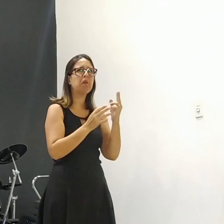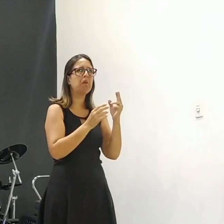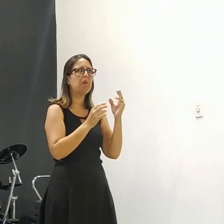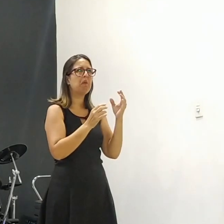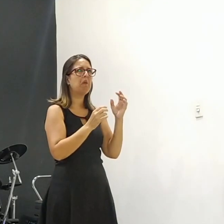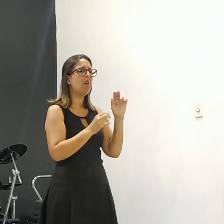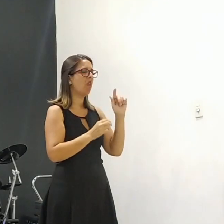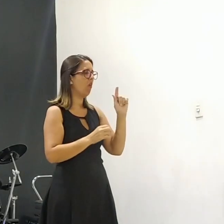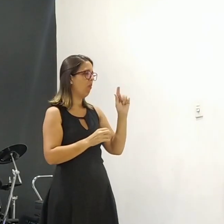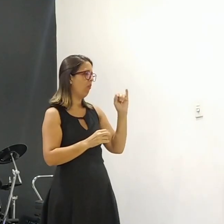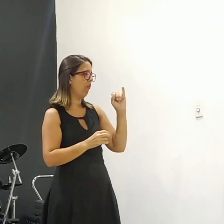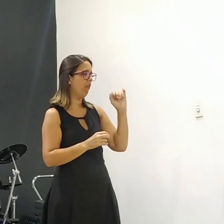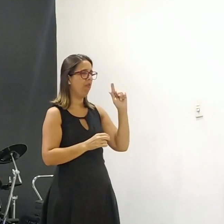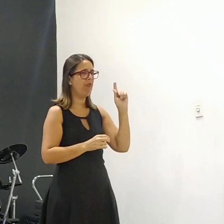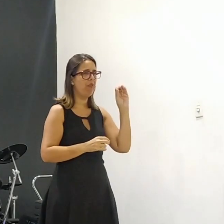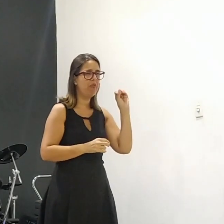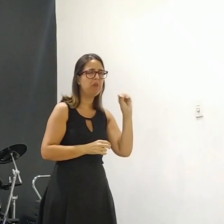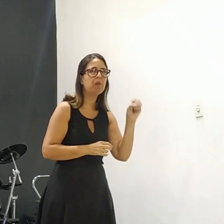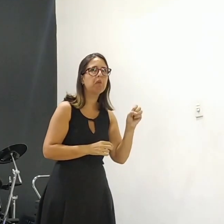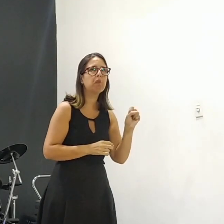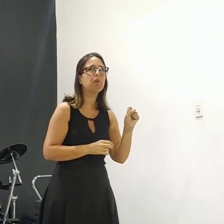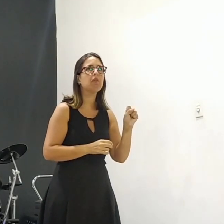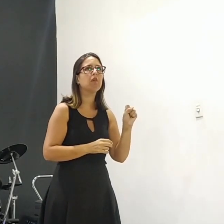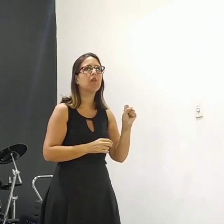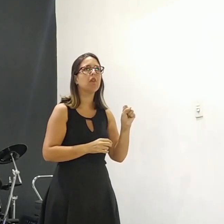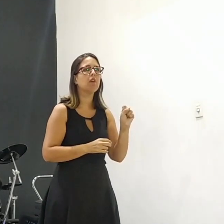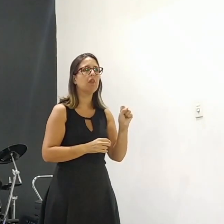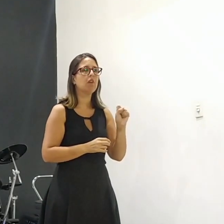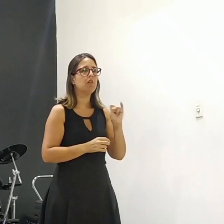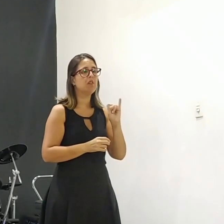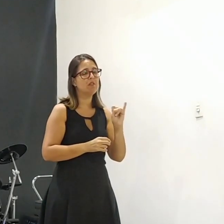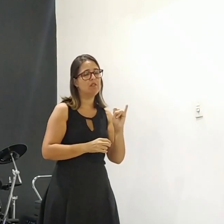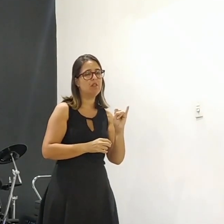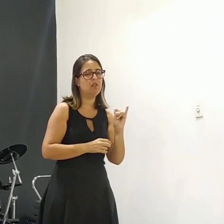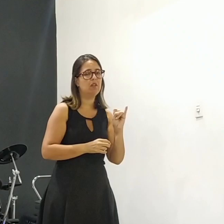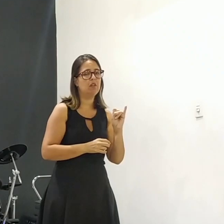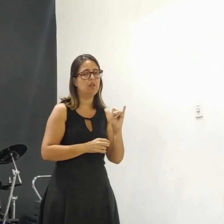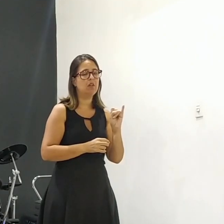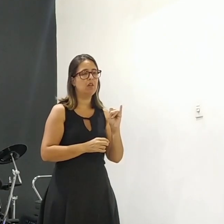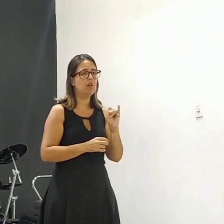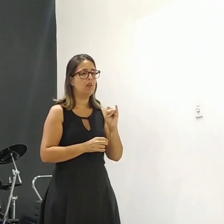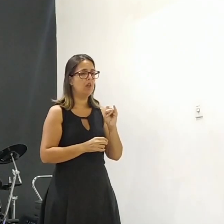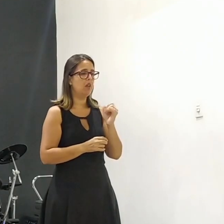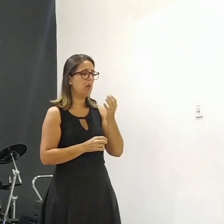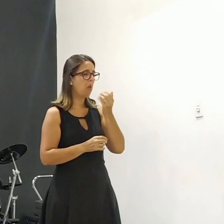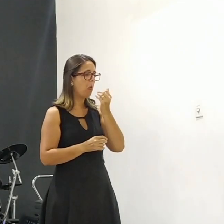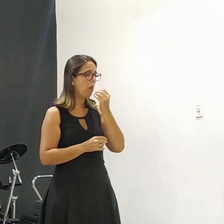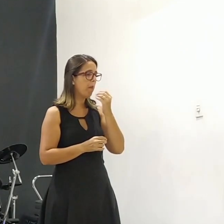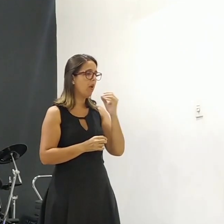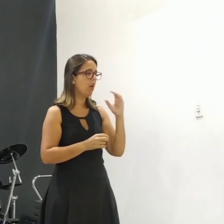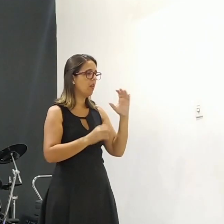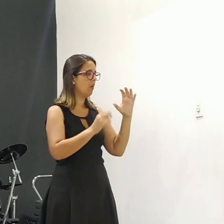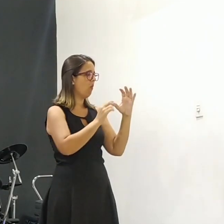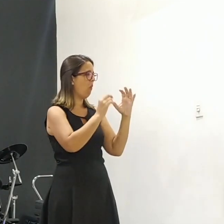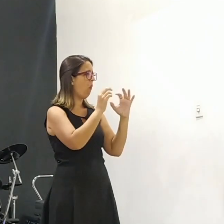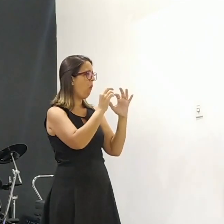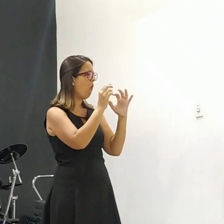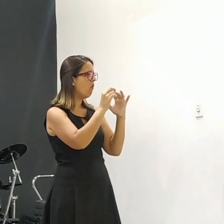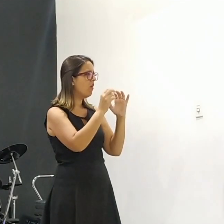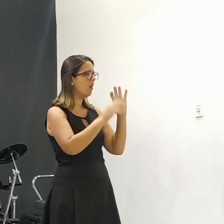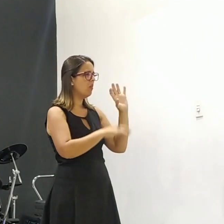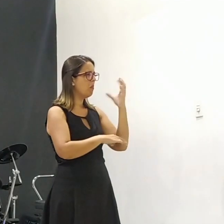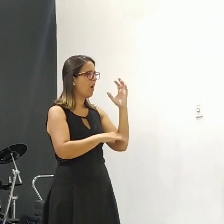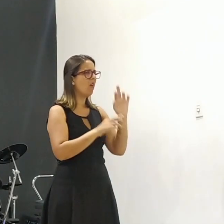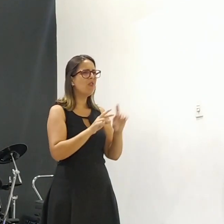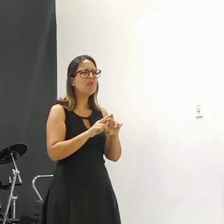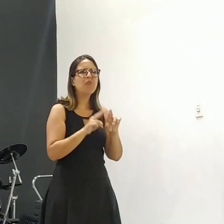abrolhos? Né? Se a gente estivesse colhendo uva de espinheiro, seria uma aberração, né,